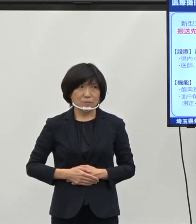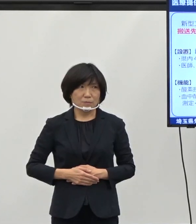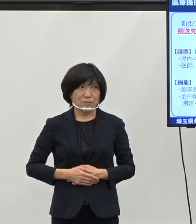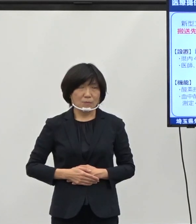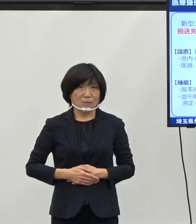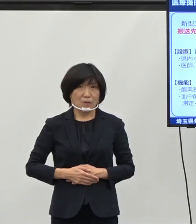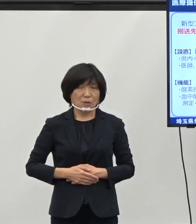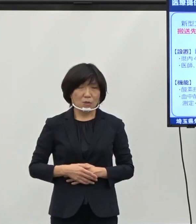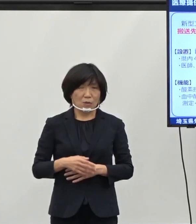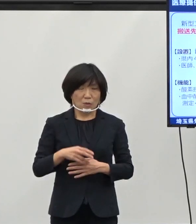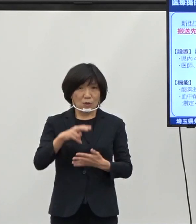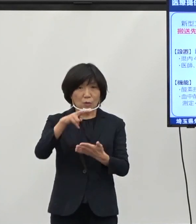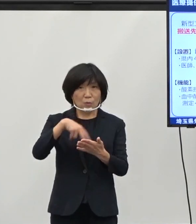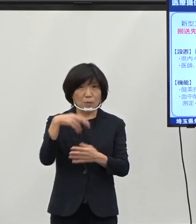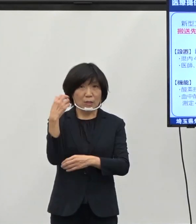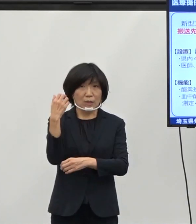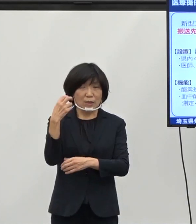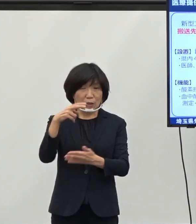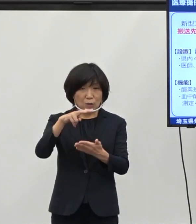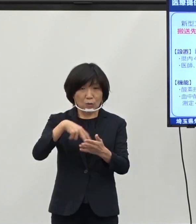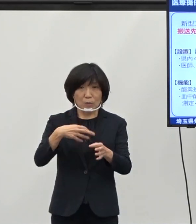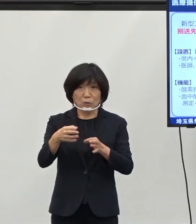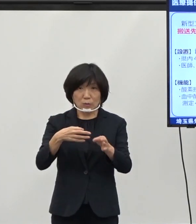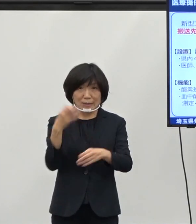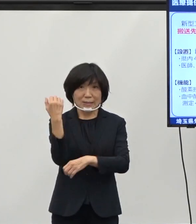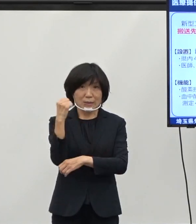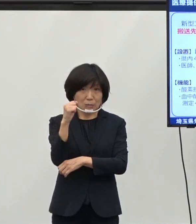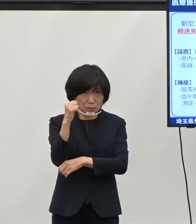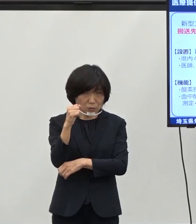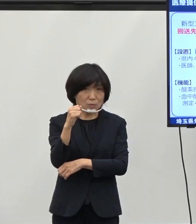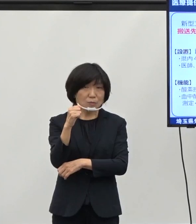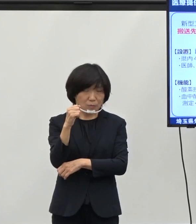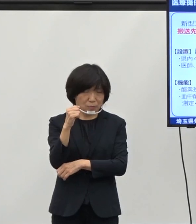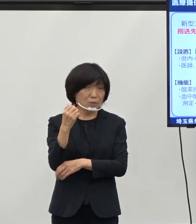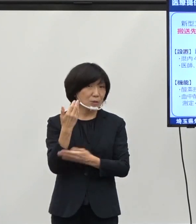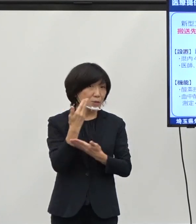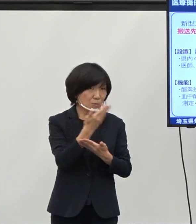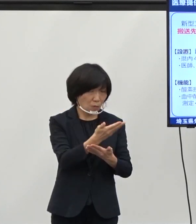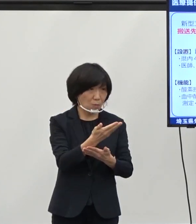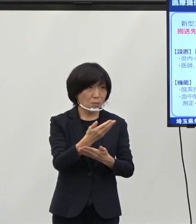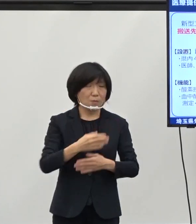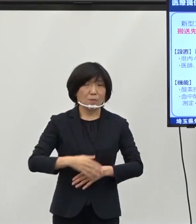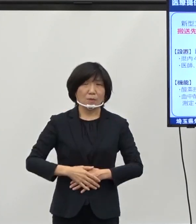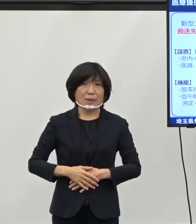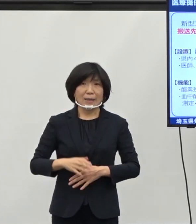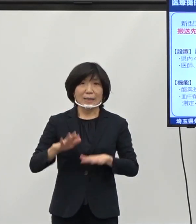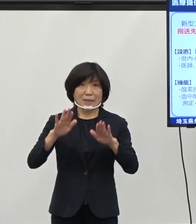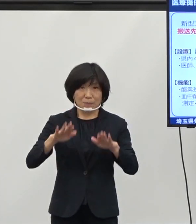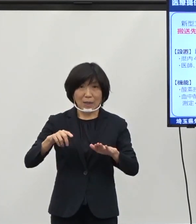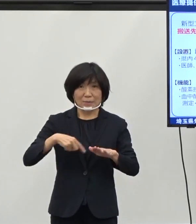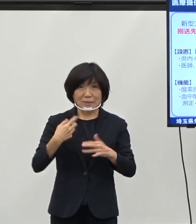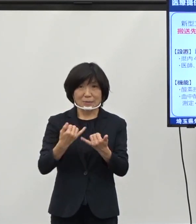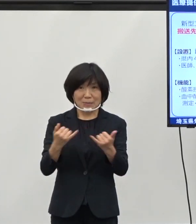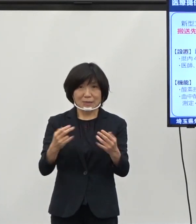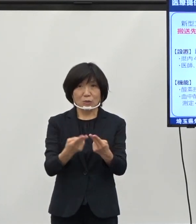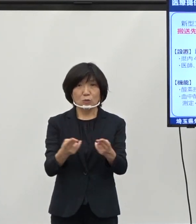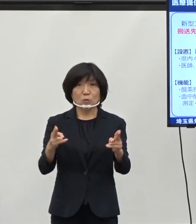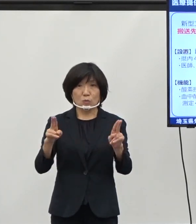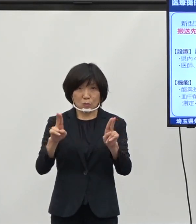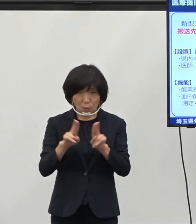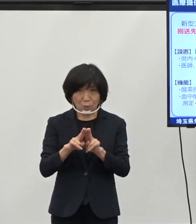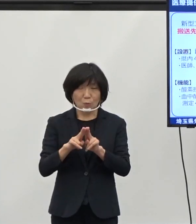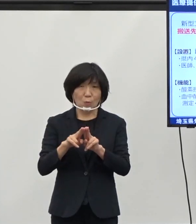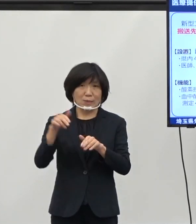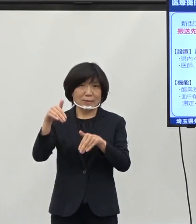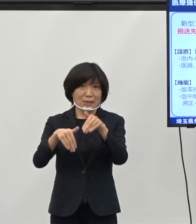読売新聞、豊川です。ちょっと話題変わって、すみません、自民党総裁選が選挙戦になる見通し